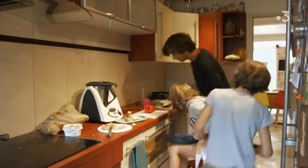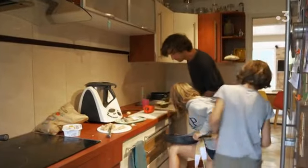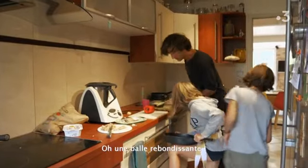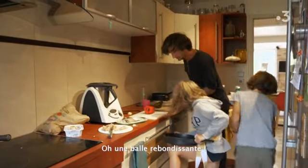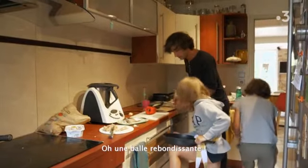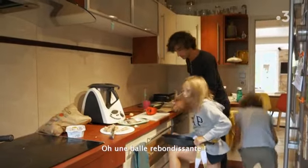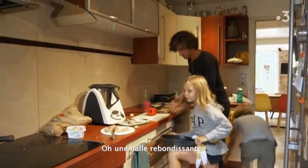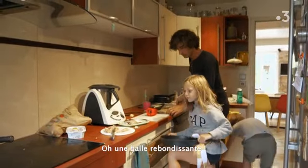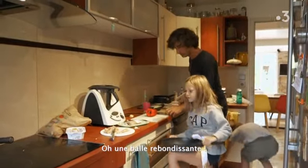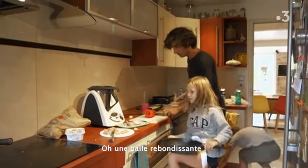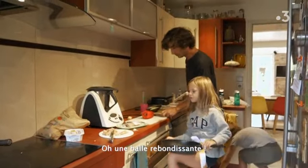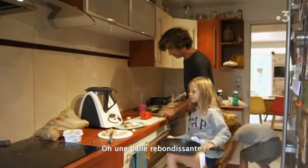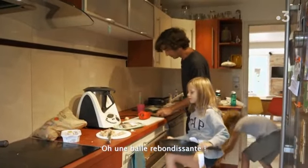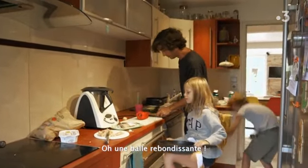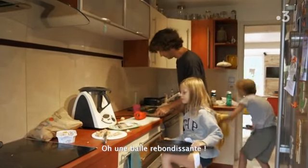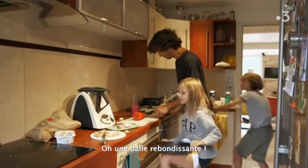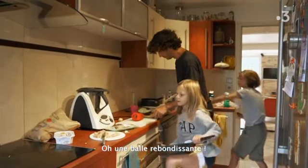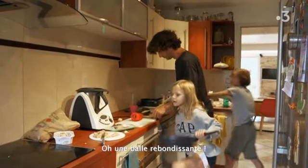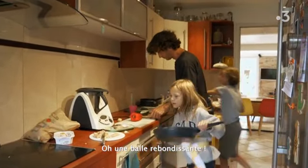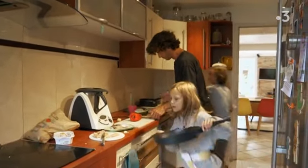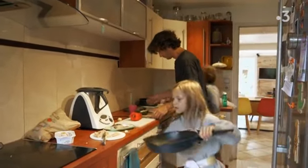Oh, les barres rebondissantes.